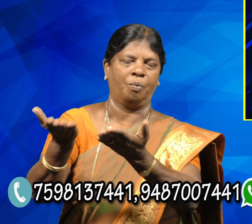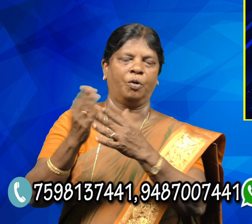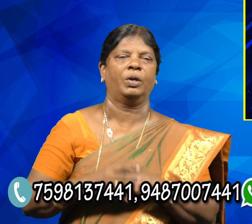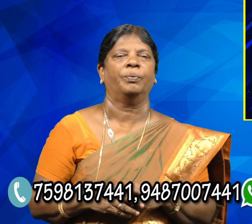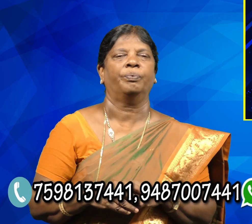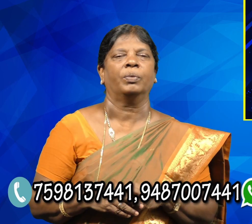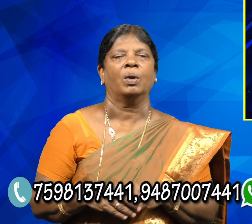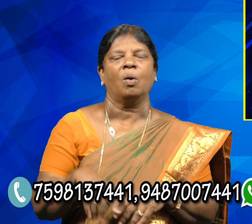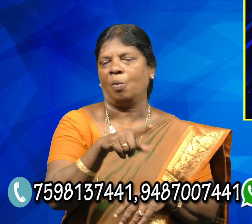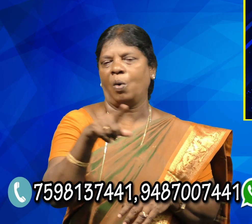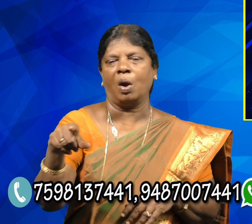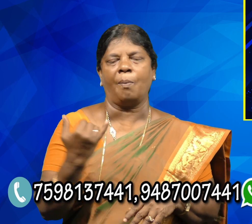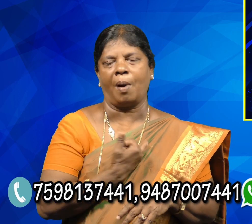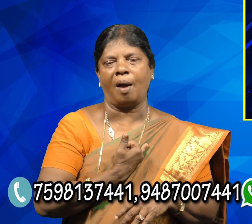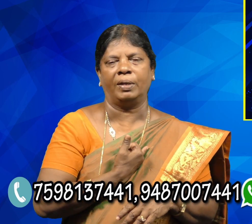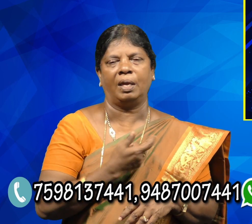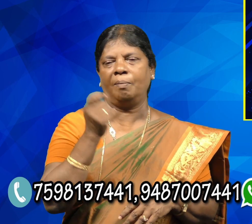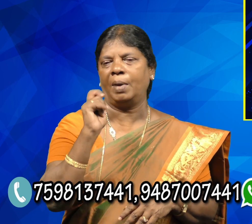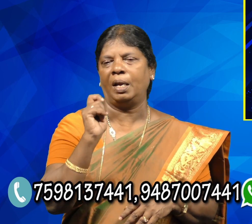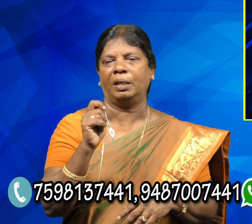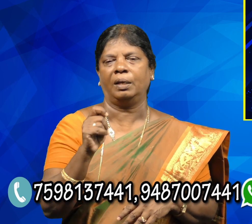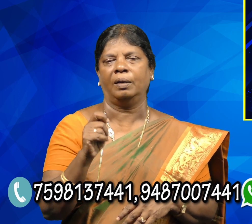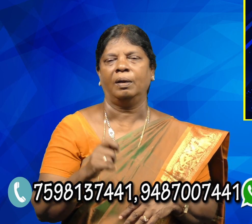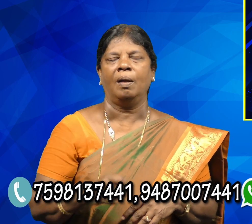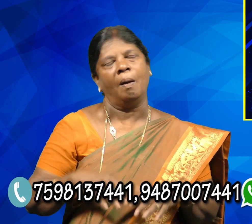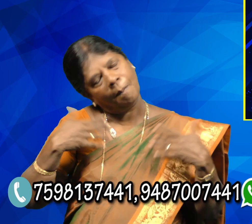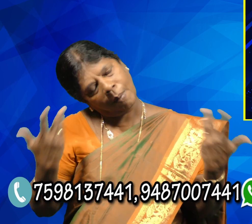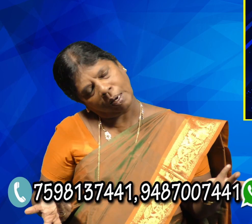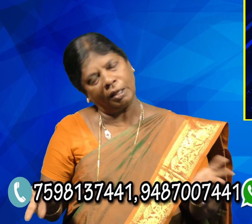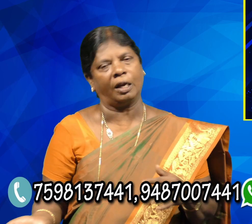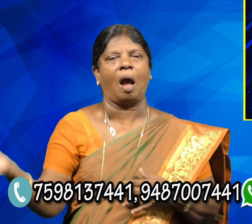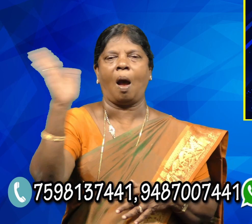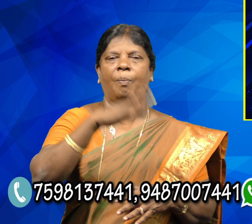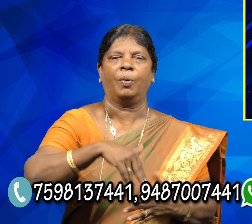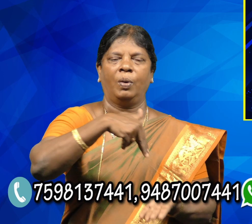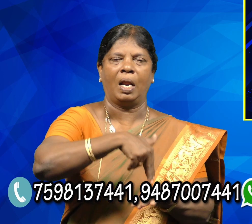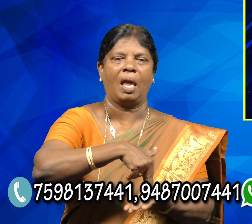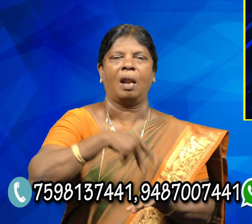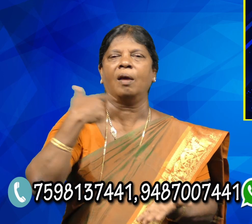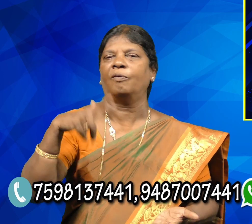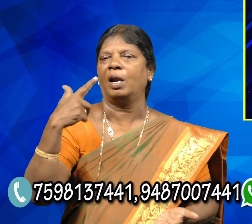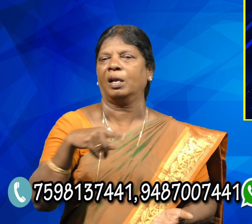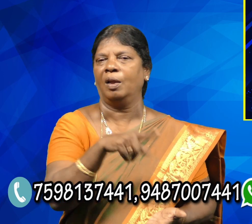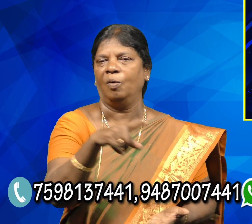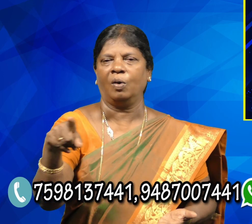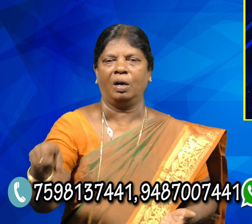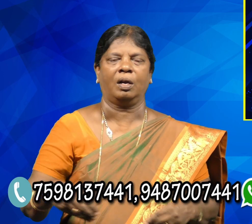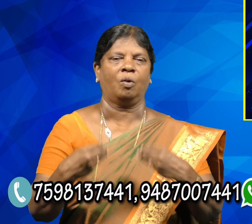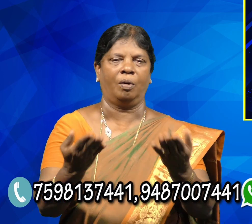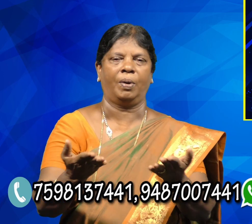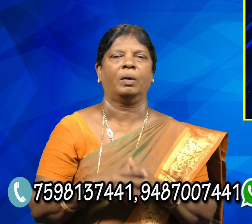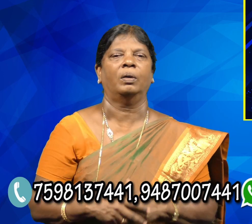ஒப்புக் கொடுக்கும்போது உங்கள் பாவத்தை மன்னித்து மரணத்திற்கு பின் நிலையான வாழ்க்கையை